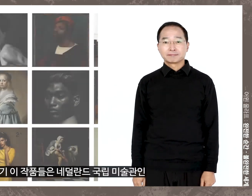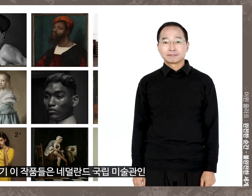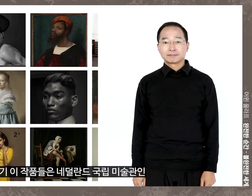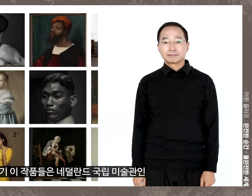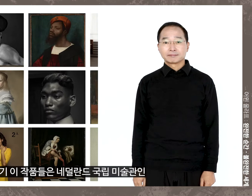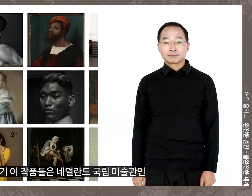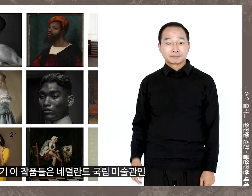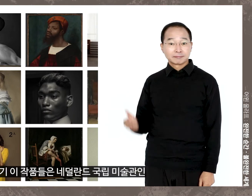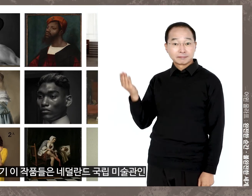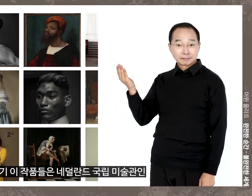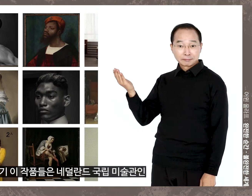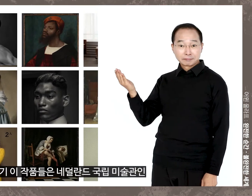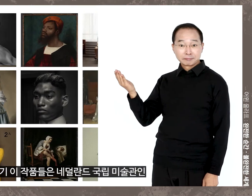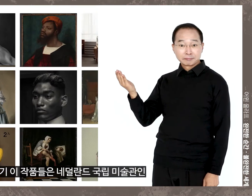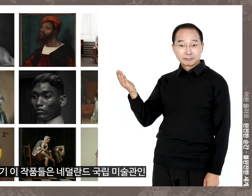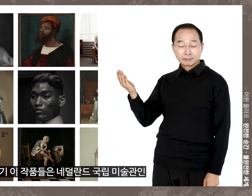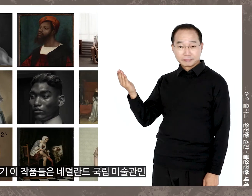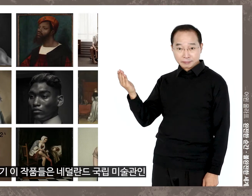여기 이 작품들은